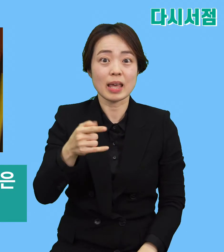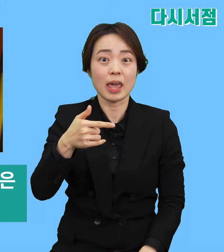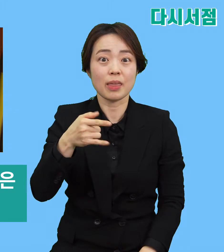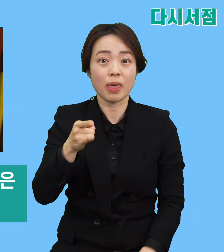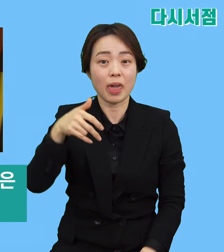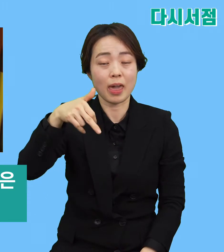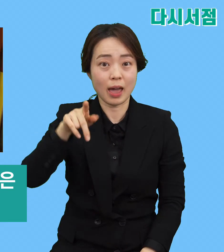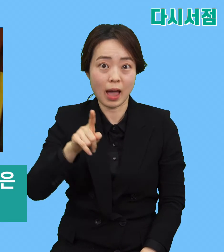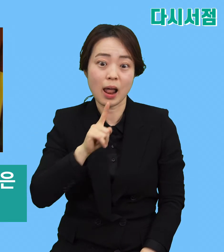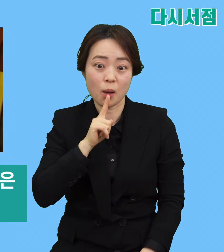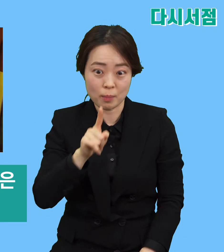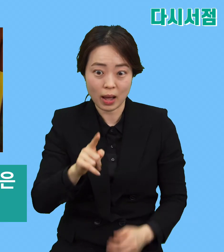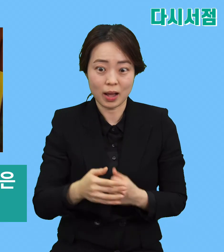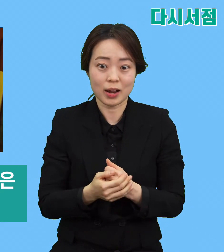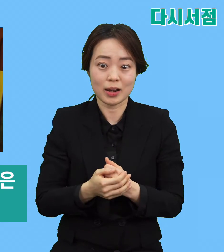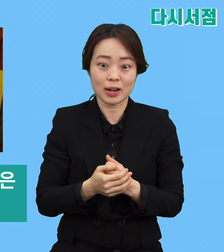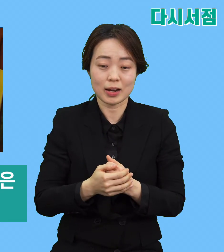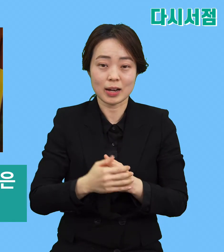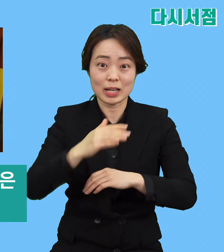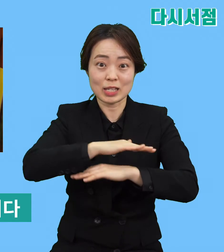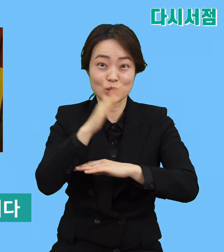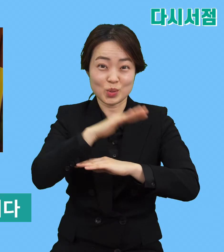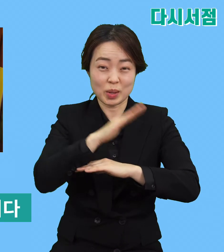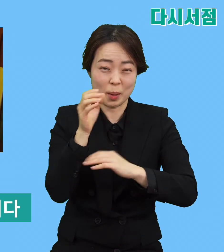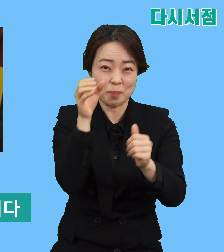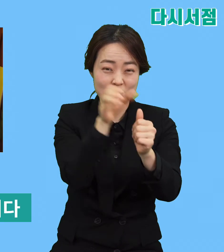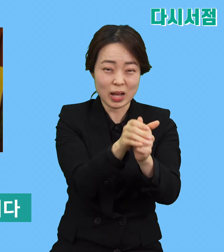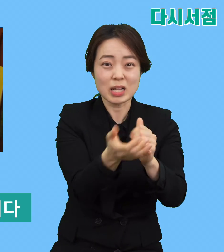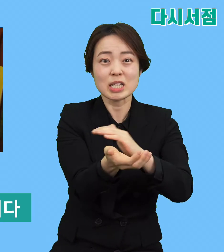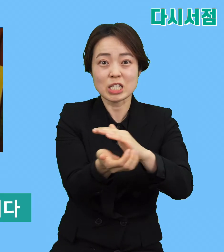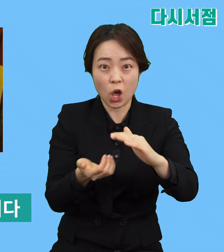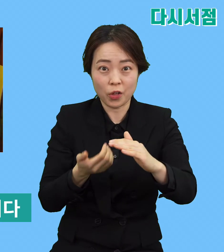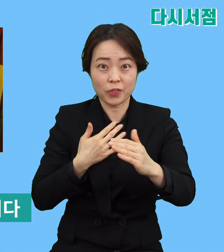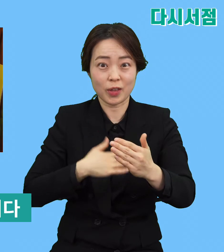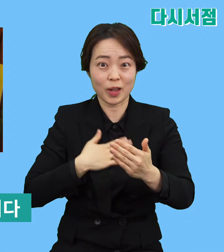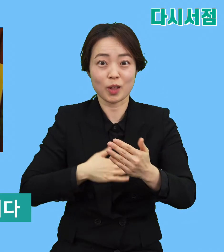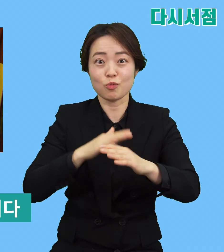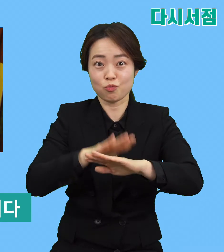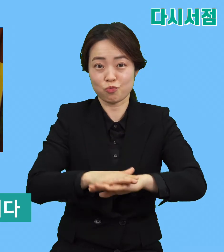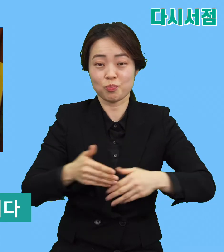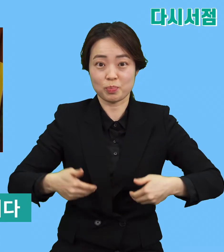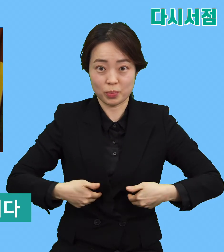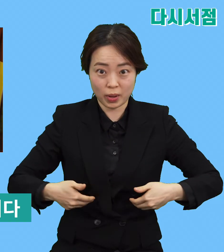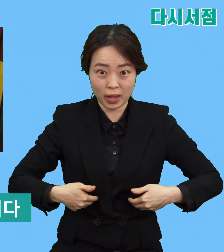세네카라고도 불리는 책등은 인쇄를 맡기기 전 계산을 해두는 것이 좋습니다.